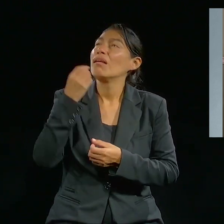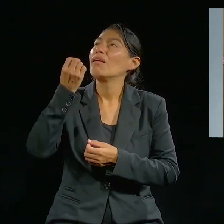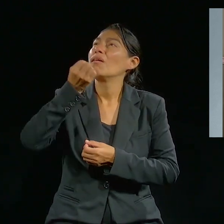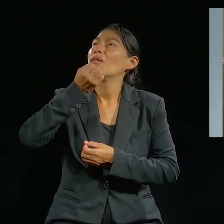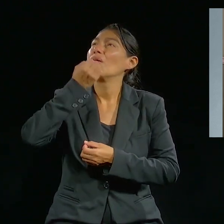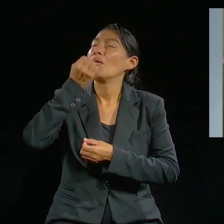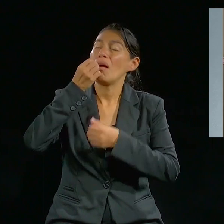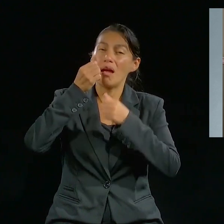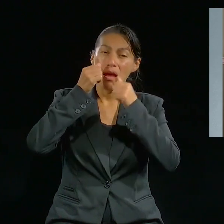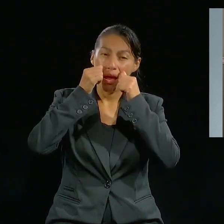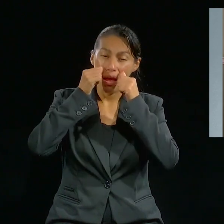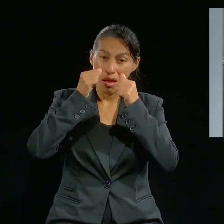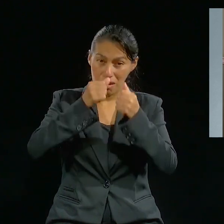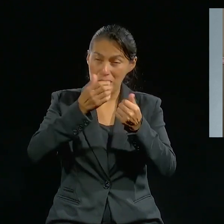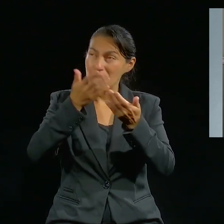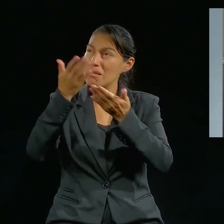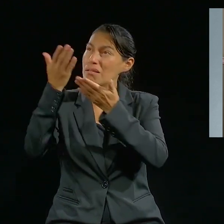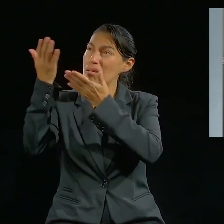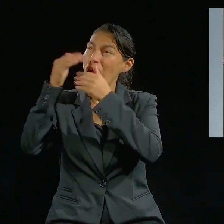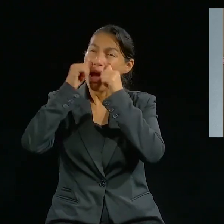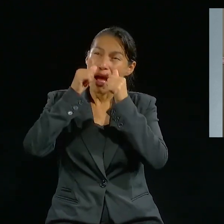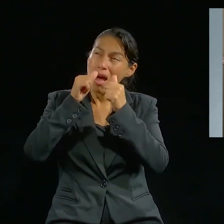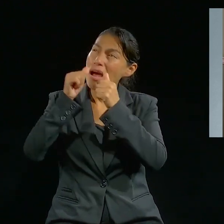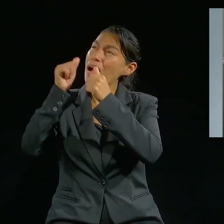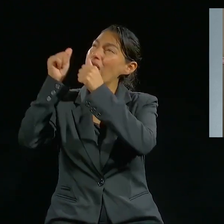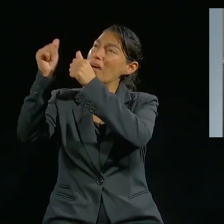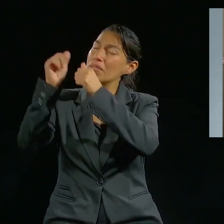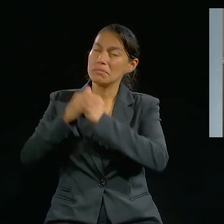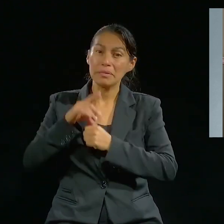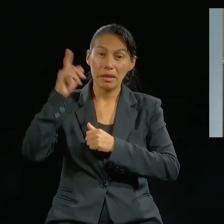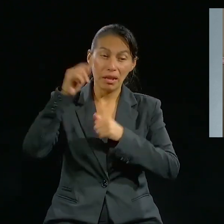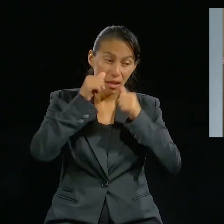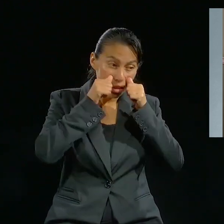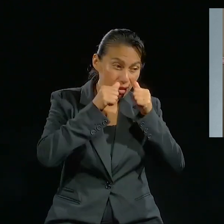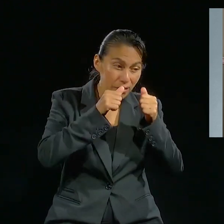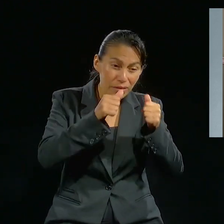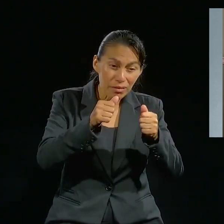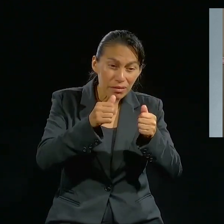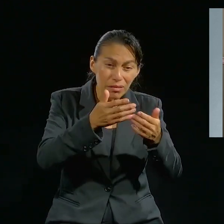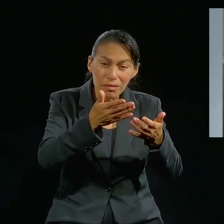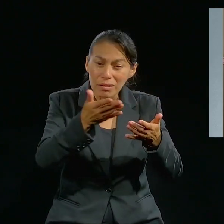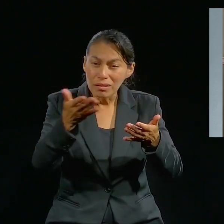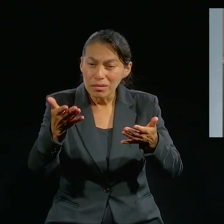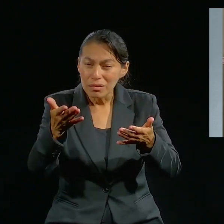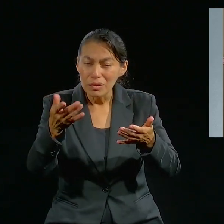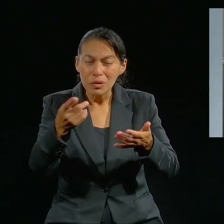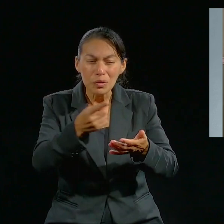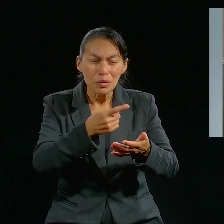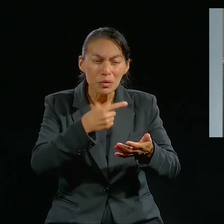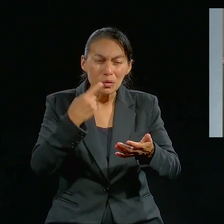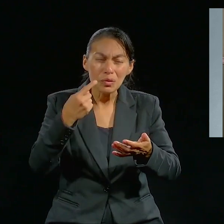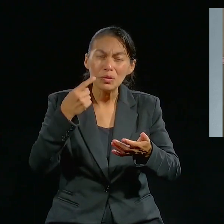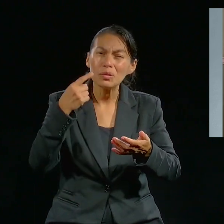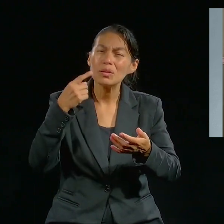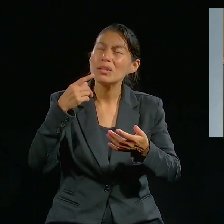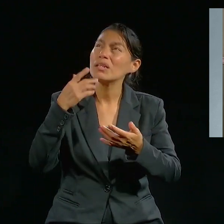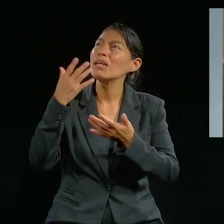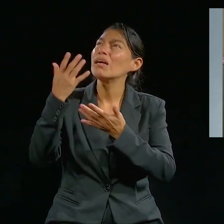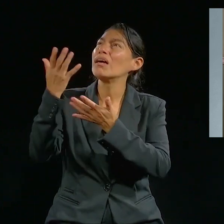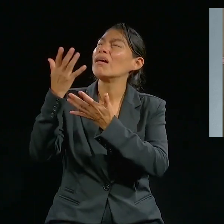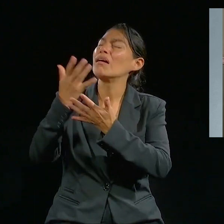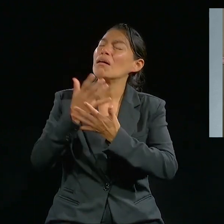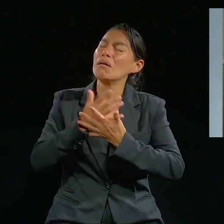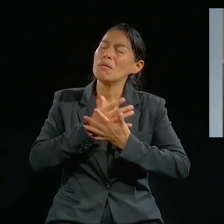Dios es fiel y verdadero. Dios es real. Pero necesitamos experimentar su amor.